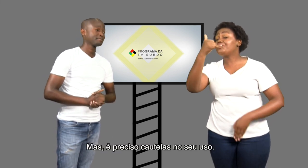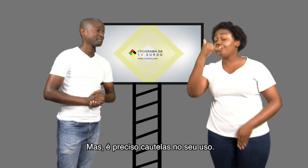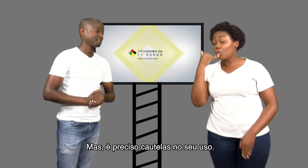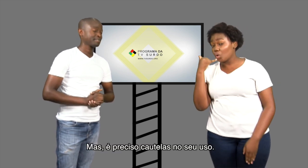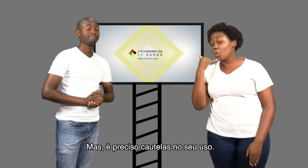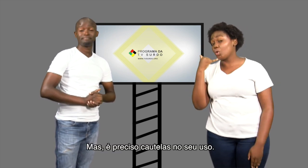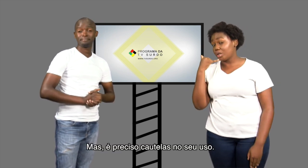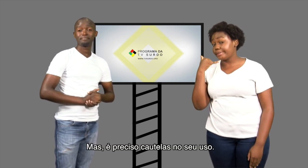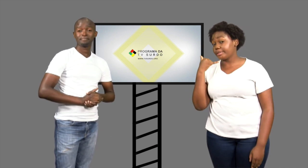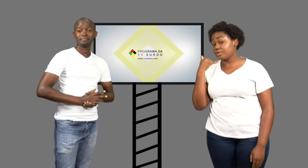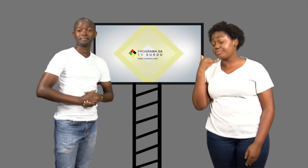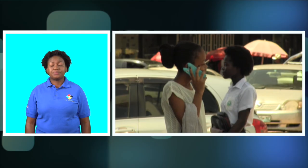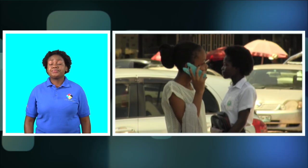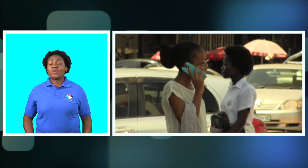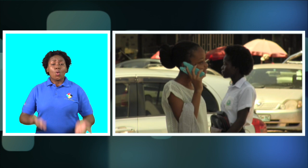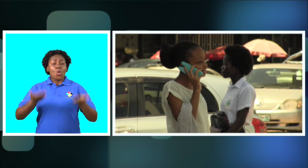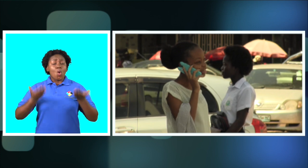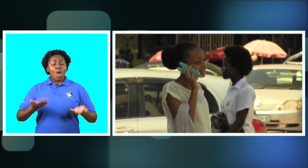uso.